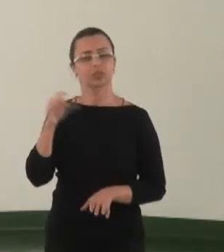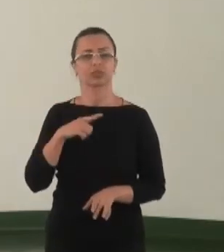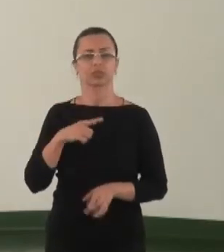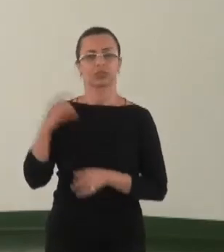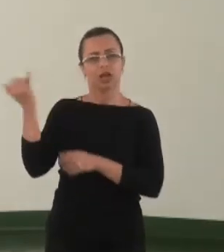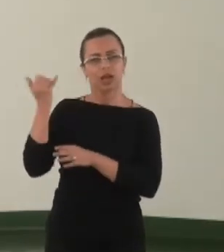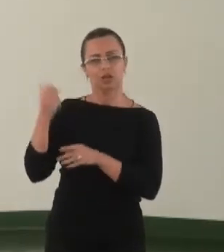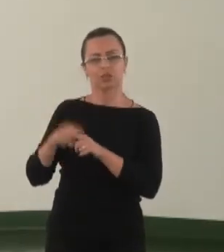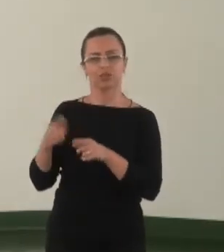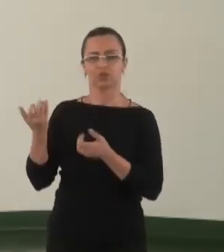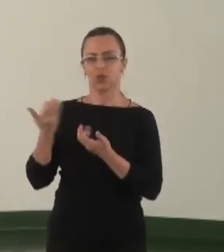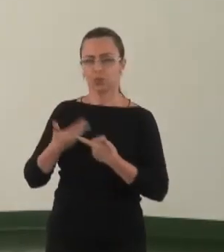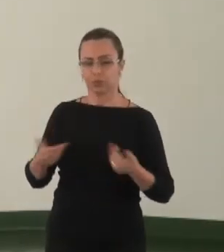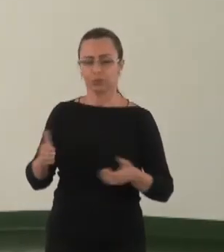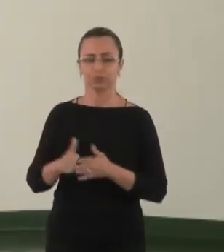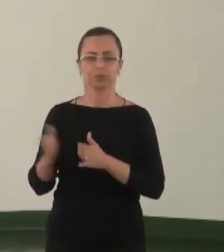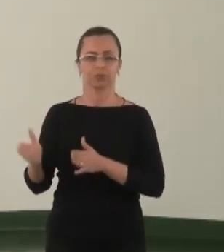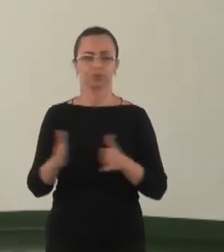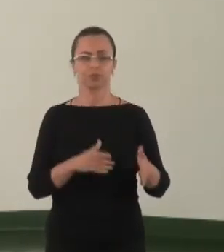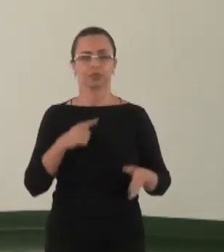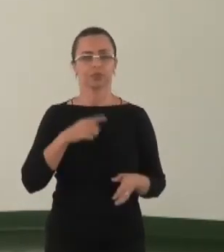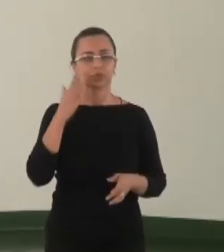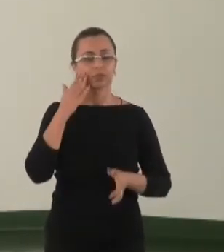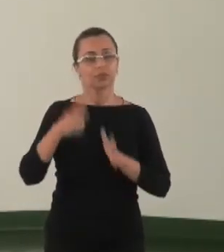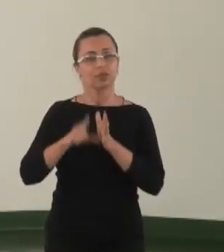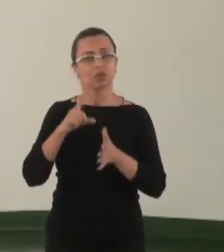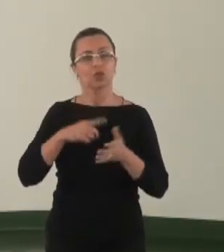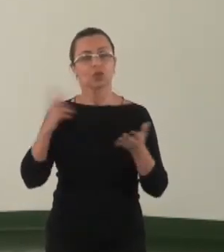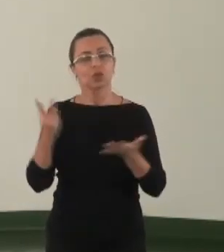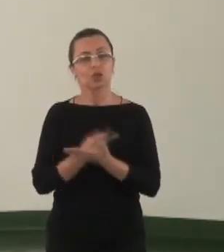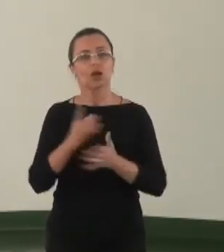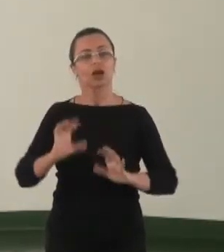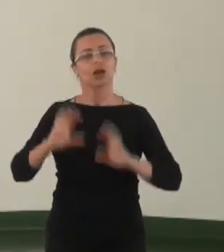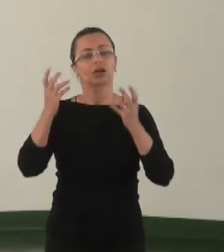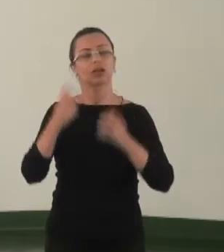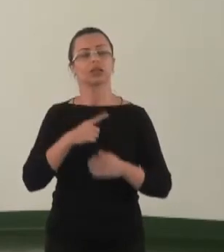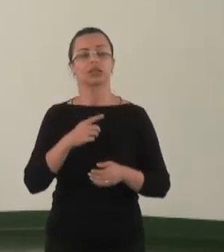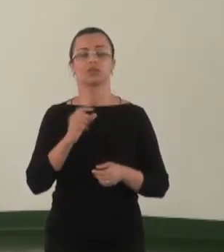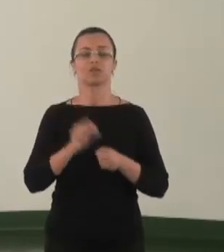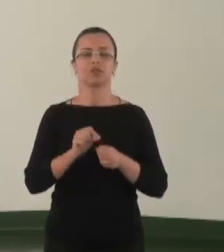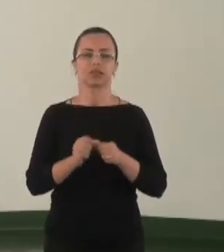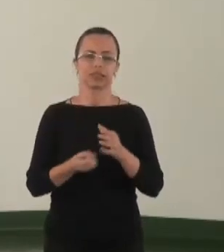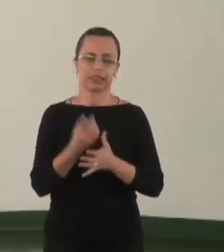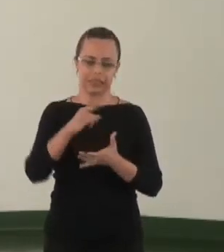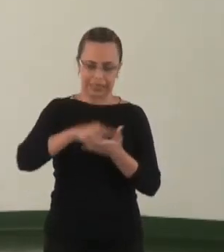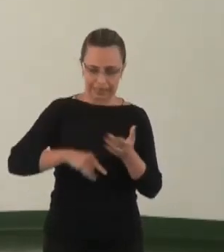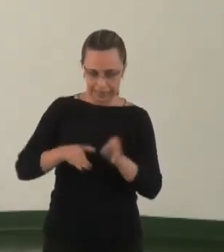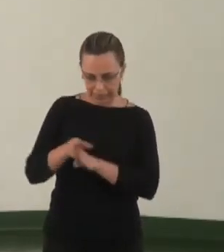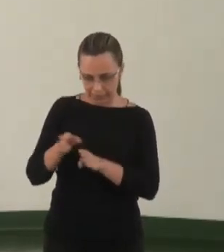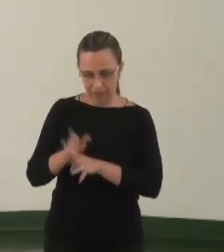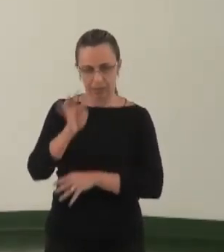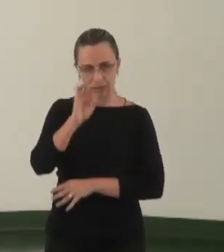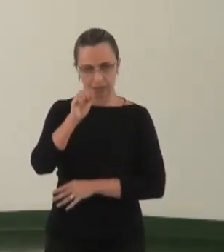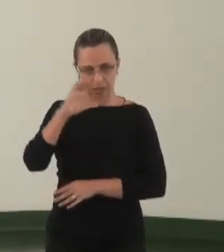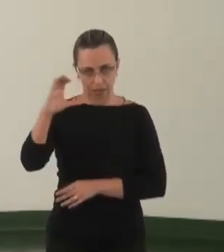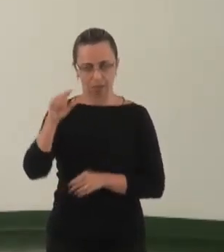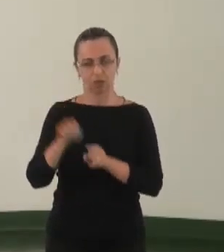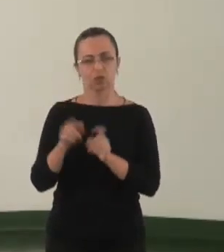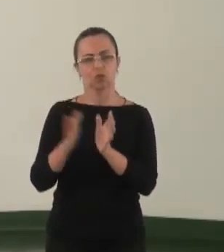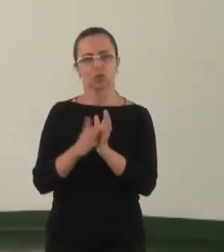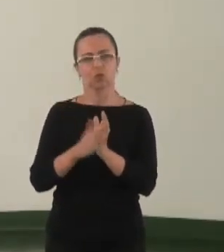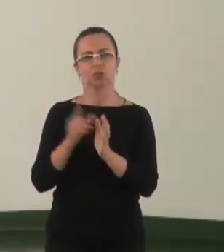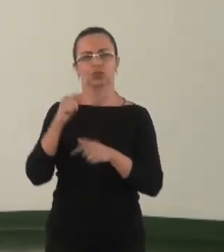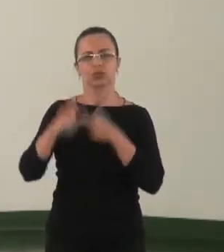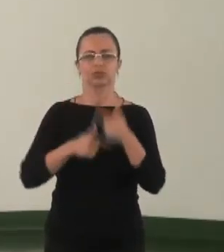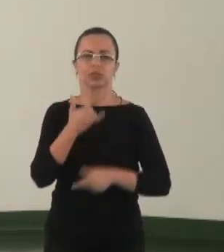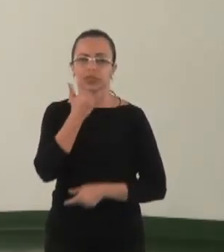Oitiva prévia informada da comunidade titular de direito acerca da celebração de TACs, recomendações e proposituras de ações.